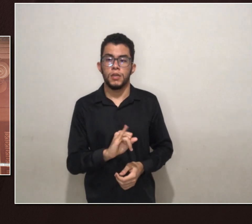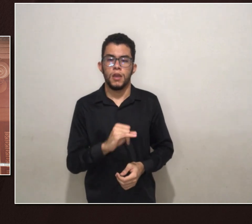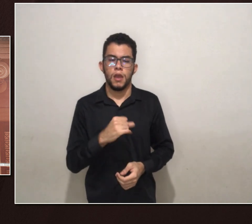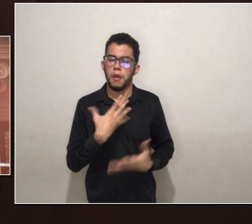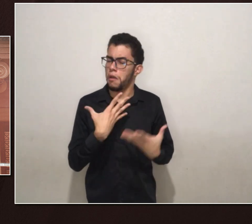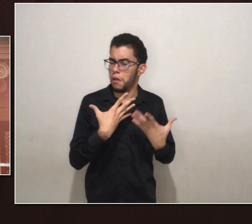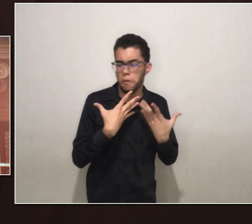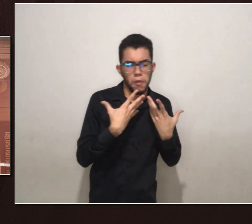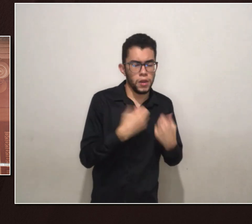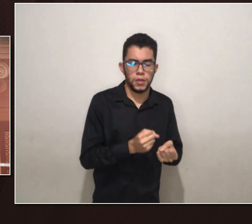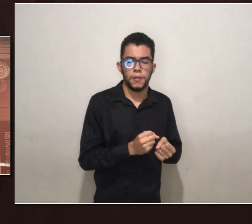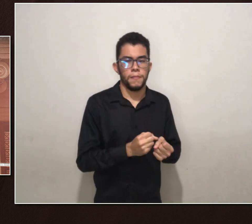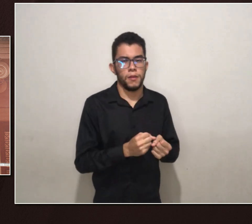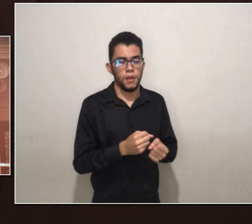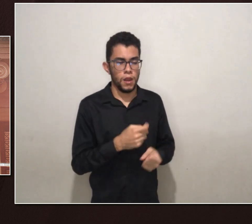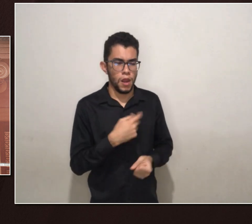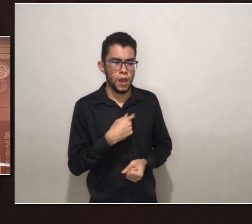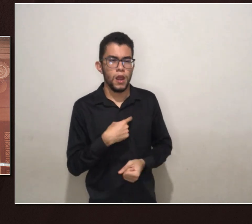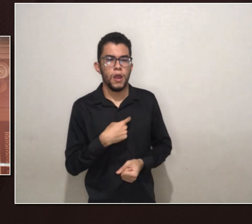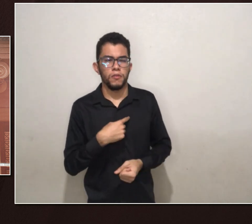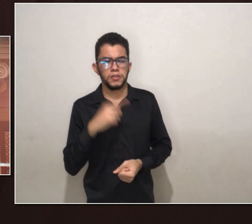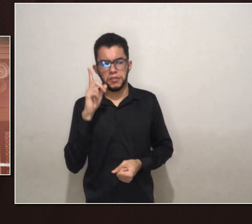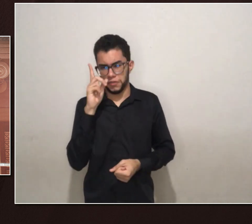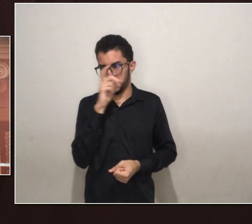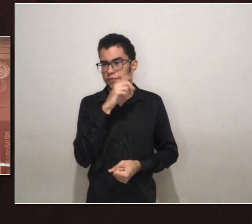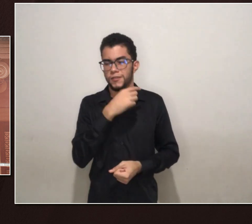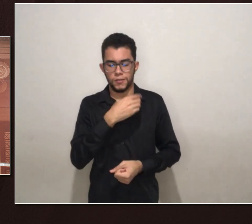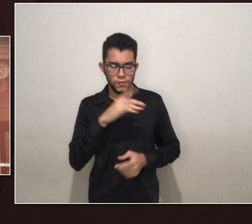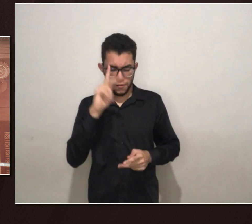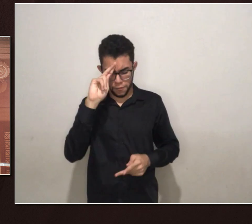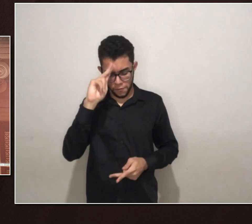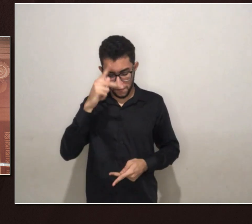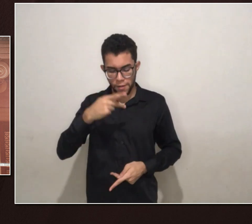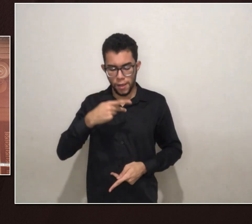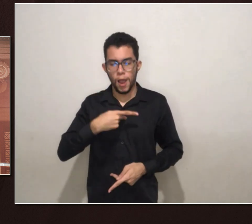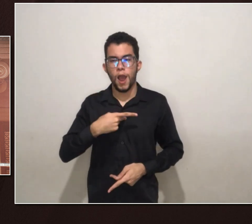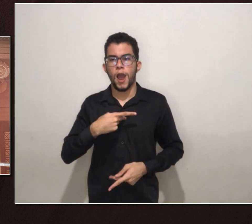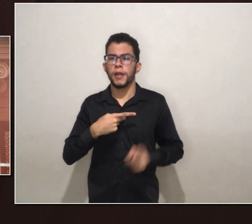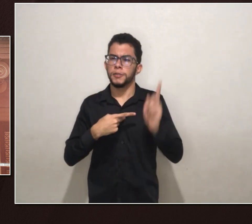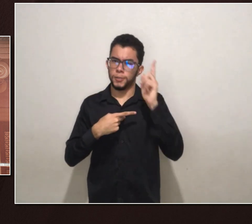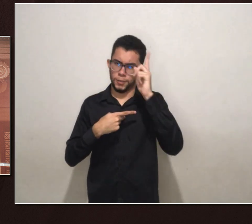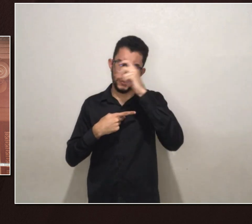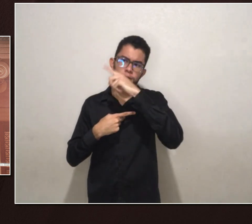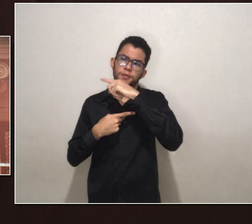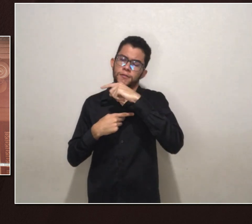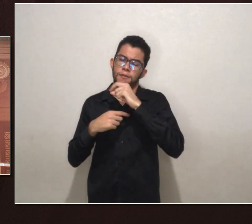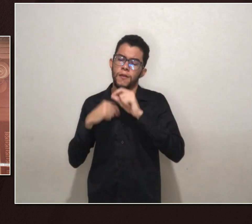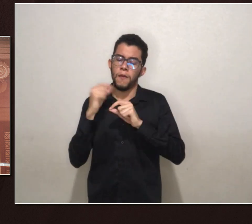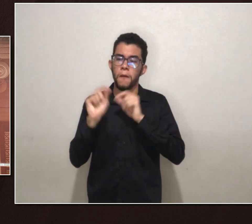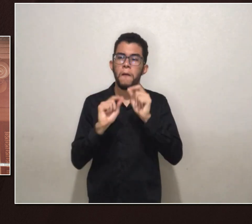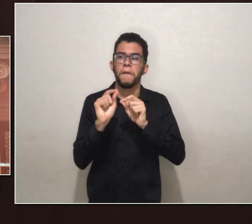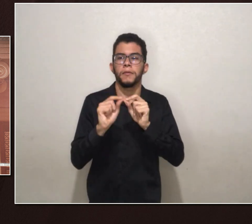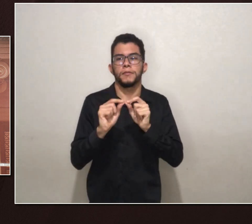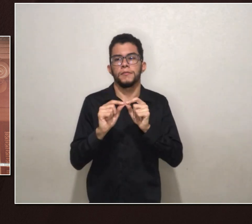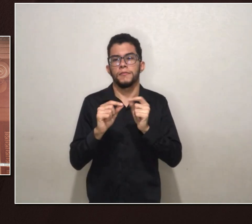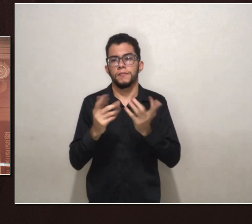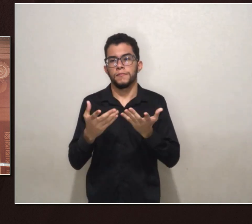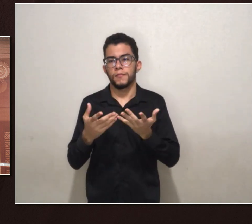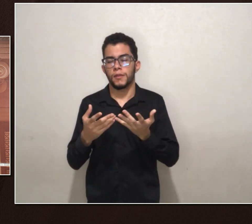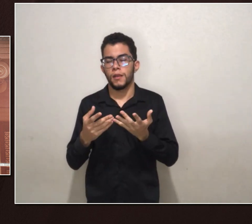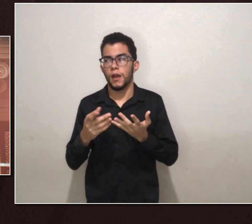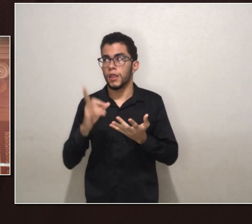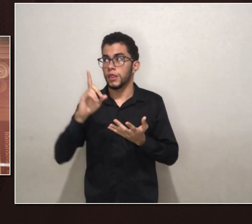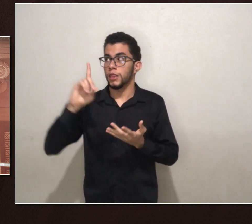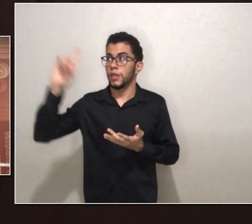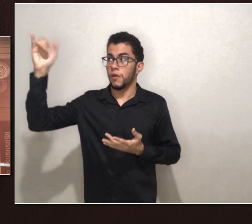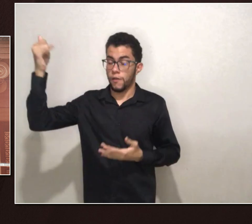a simplicidade, não crê que essa palavra vem de Deus, então a palavra não opera nele, a palavra